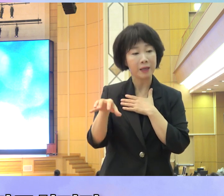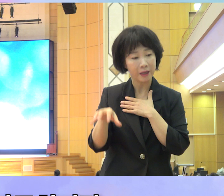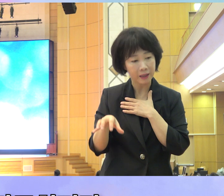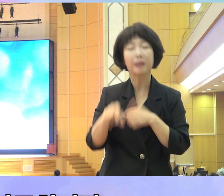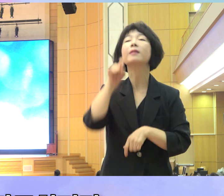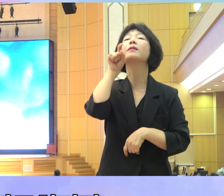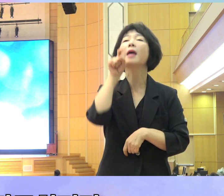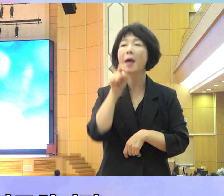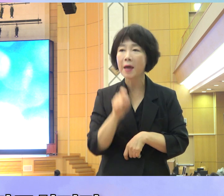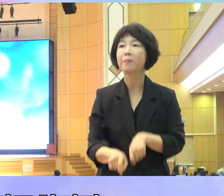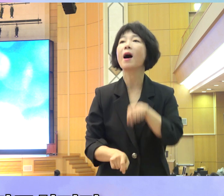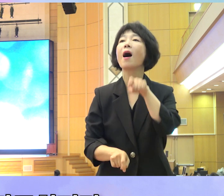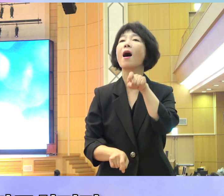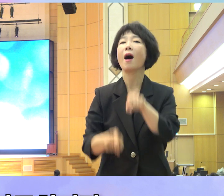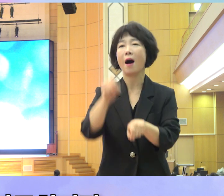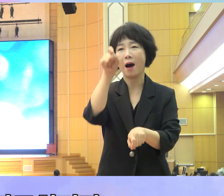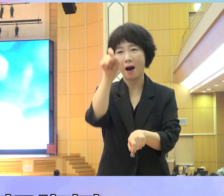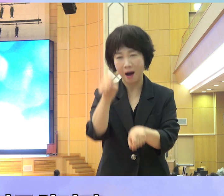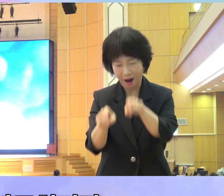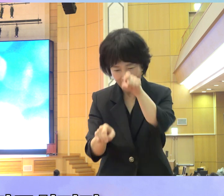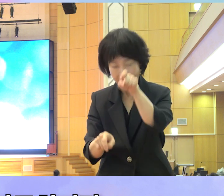십자가 밑에